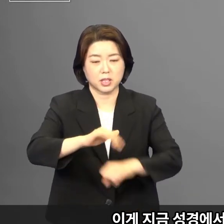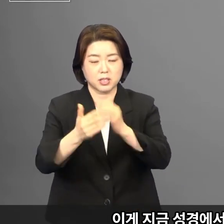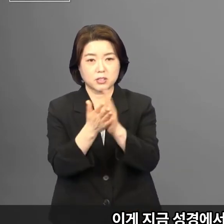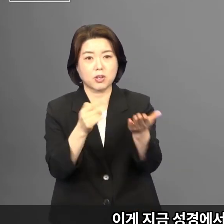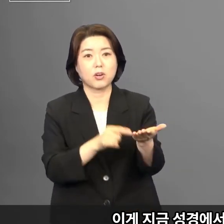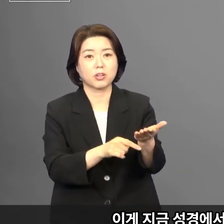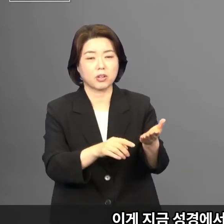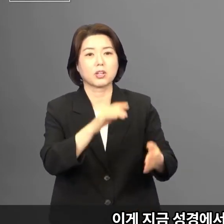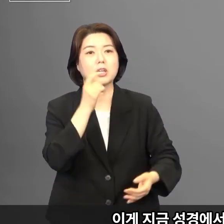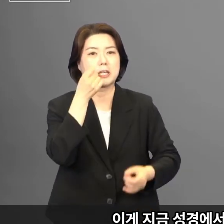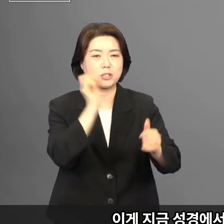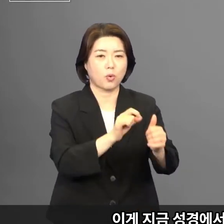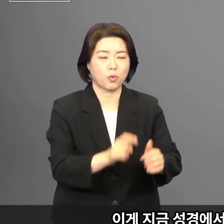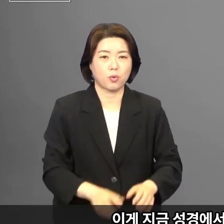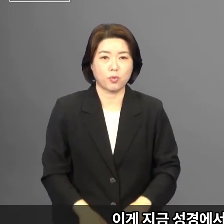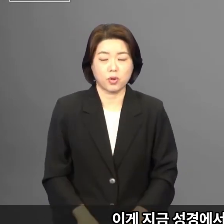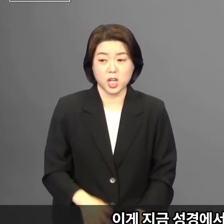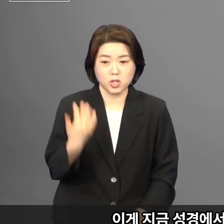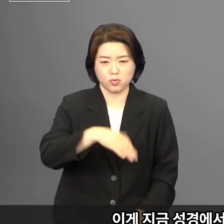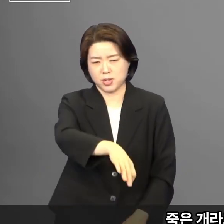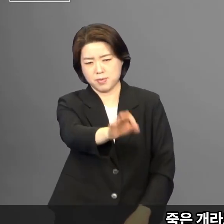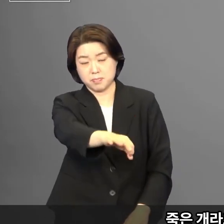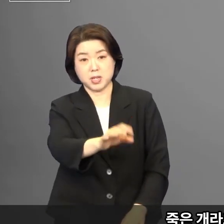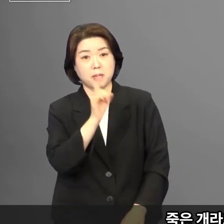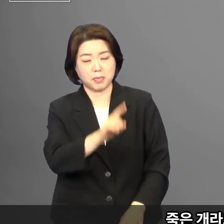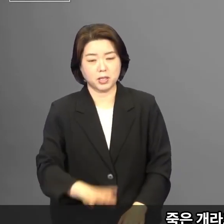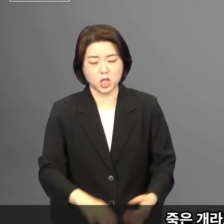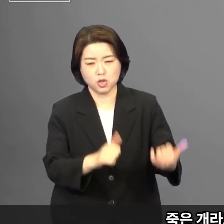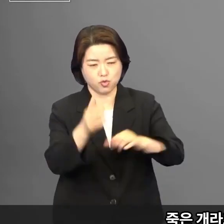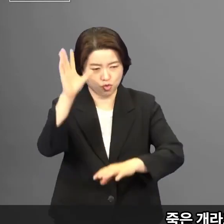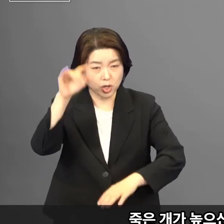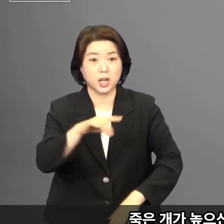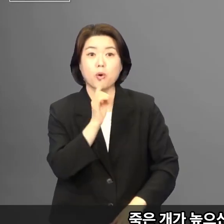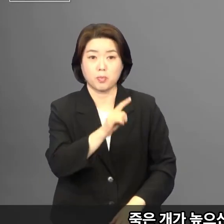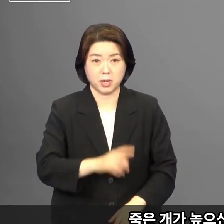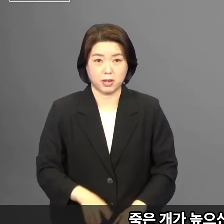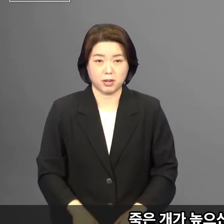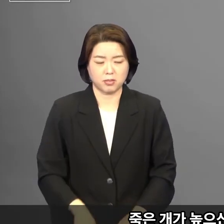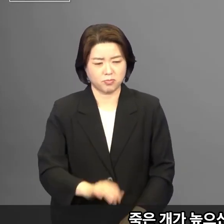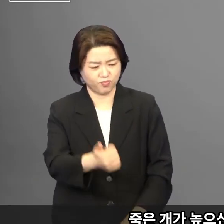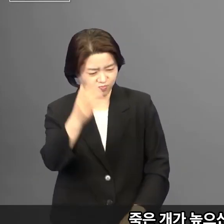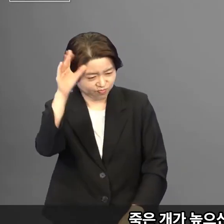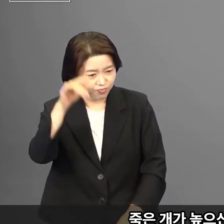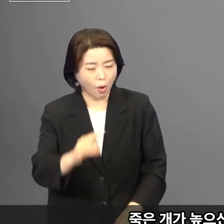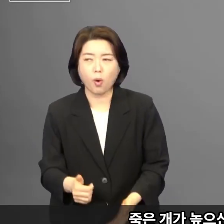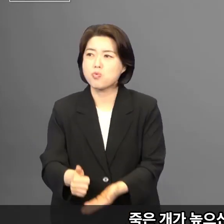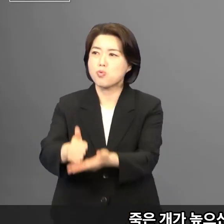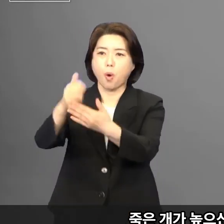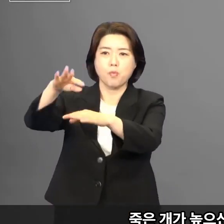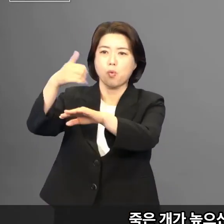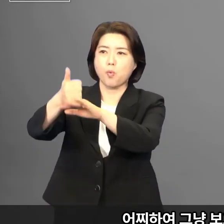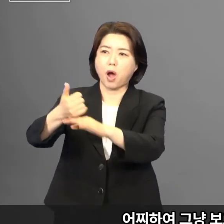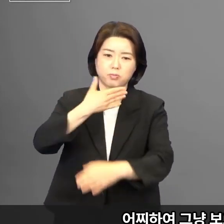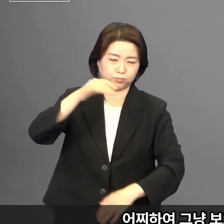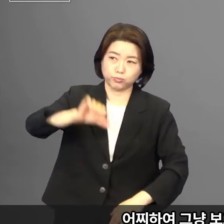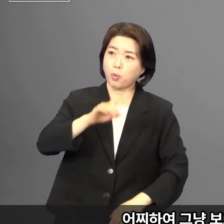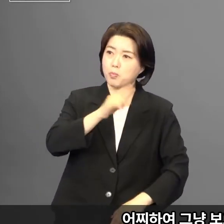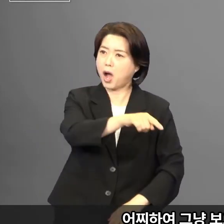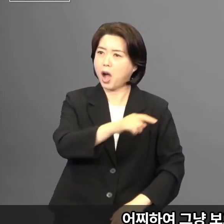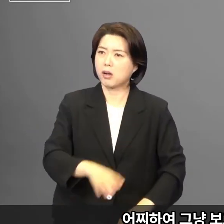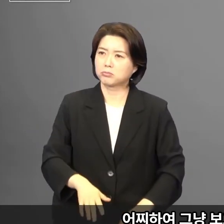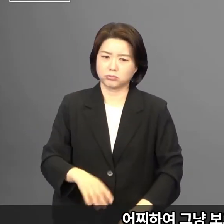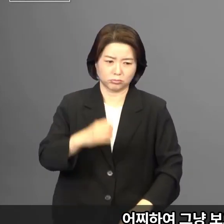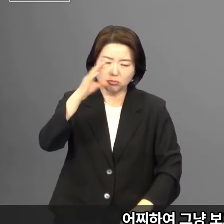지금 성경에서 가장 누군가를 비하할 때 죽은 개라고 표현하거든요. 죽은 개가 높으신 임금님을 저주하는데 어찌하여